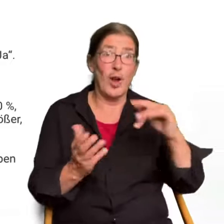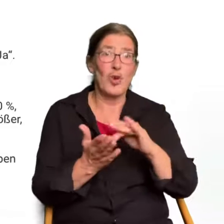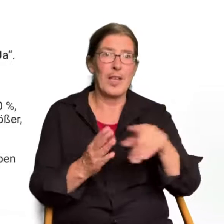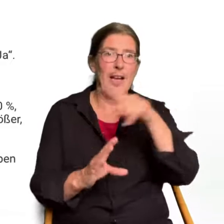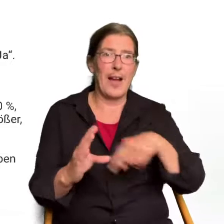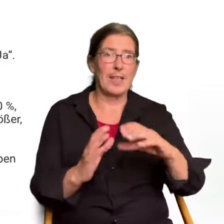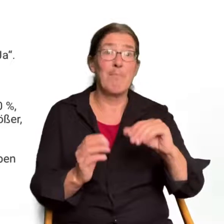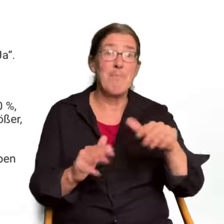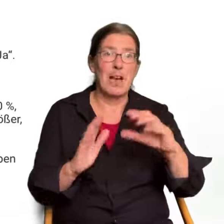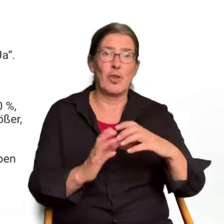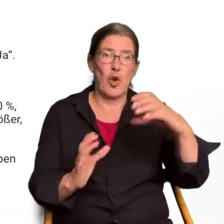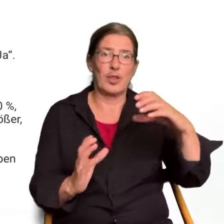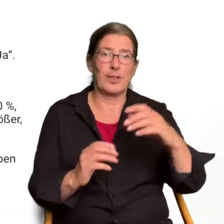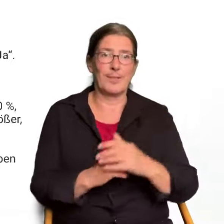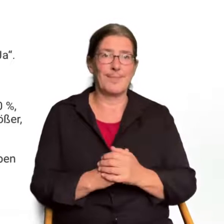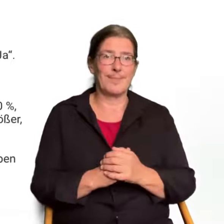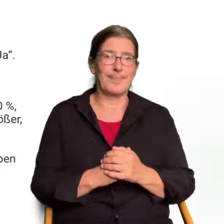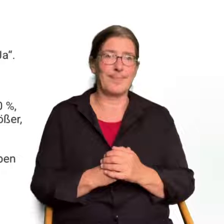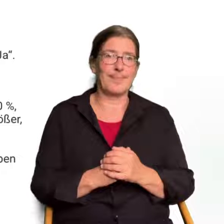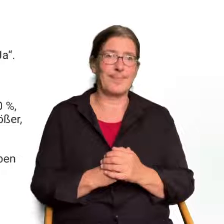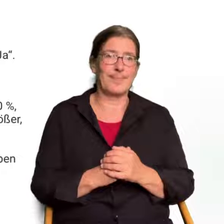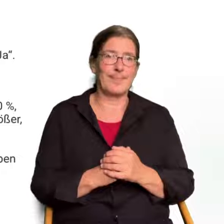der ganze Kreis auch viel größer ist